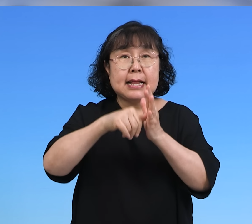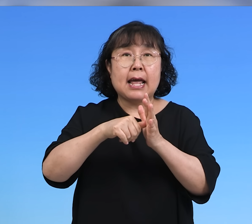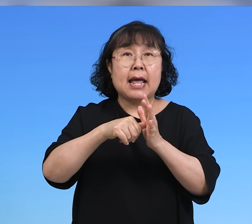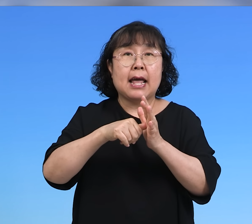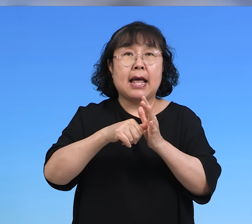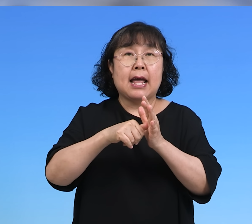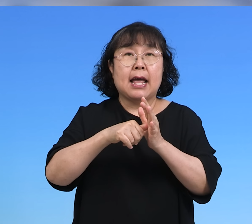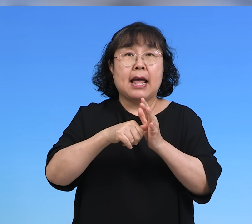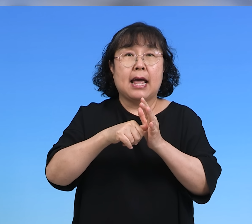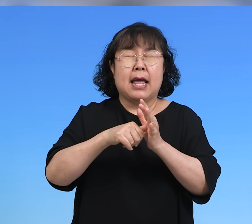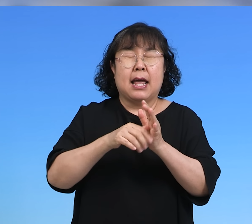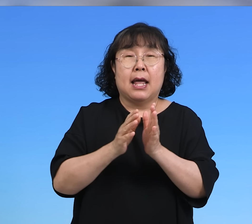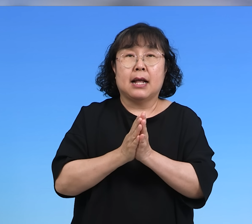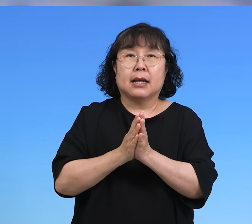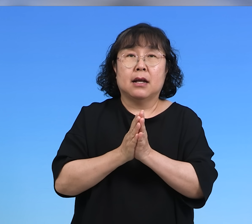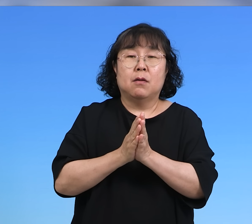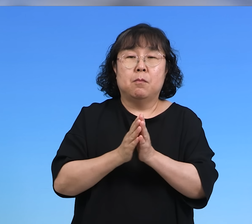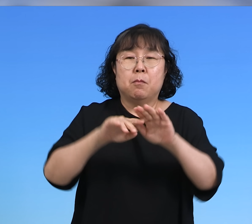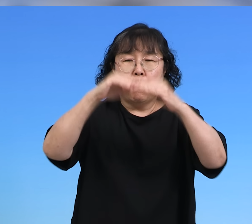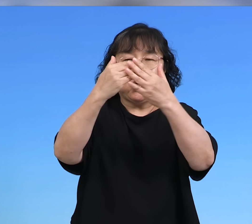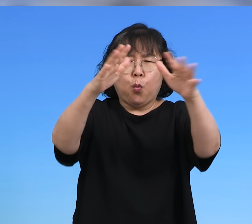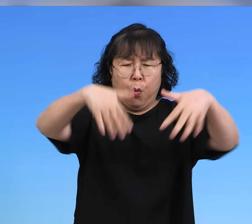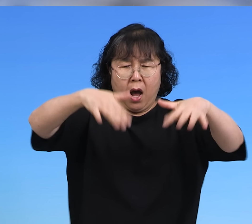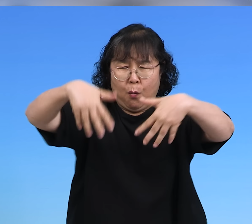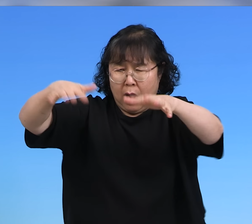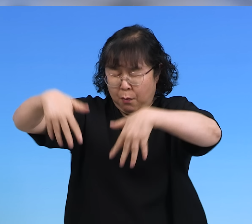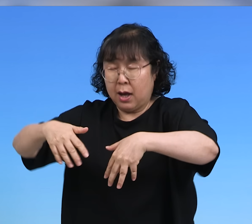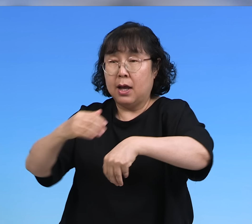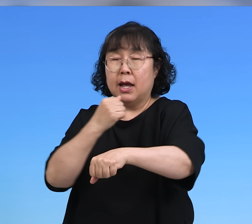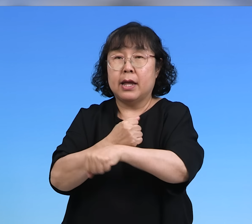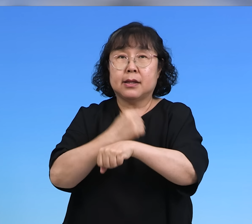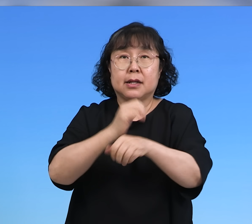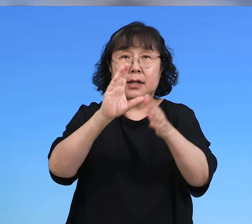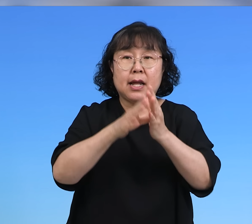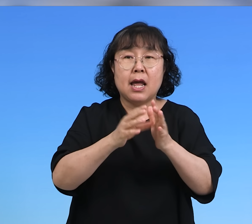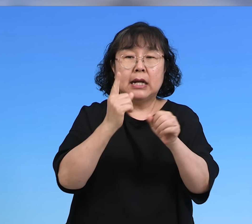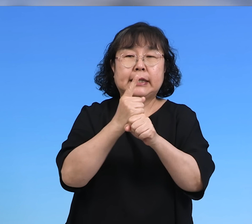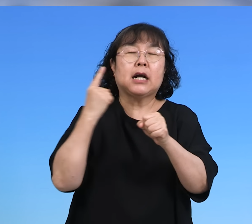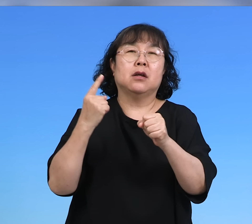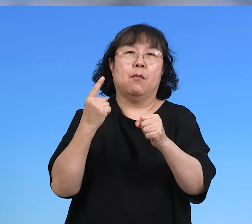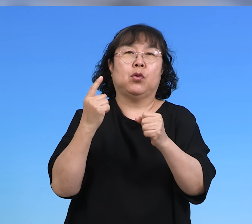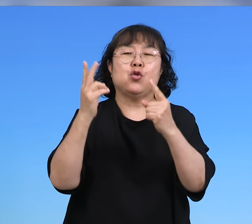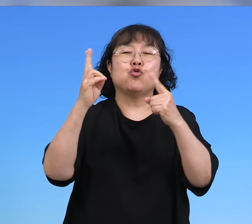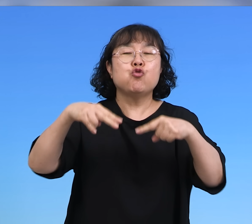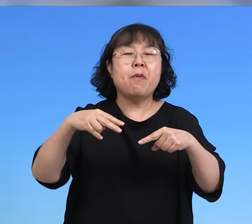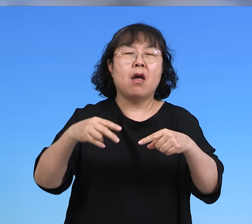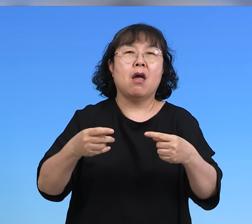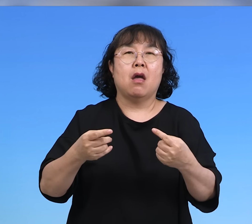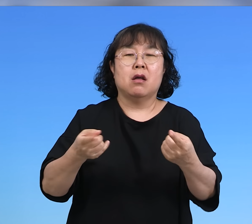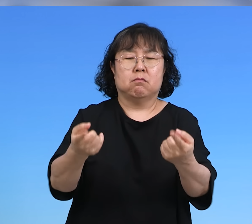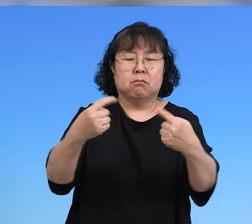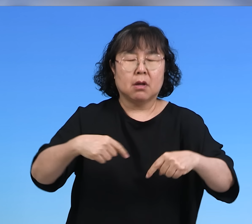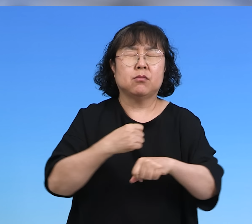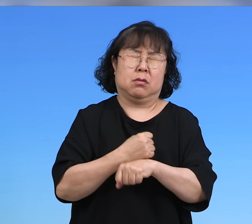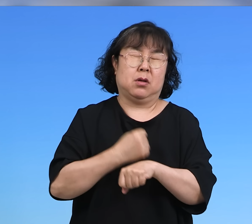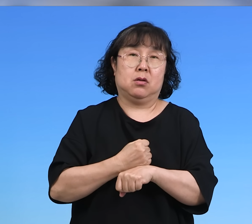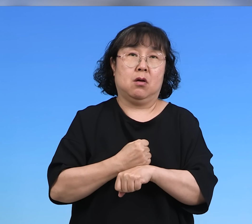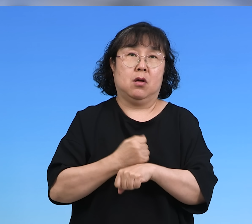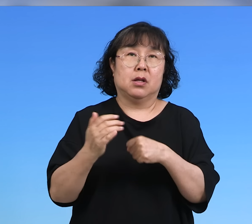내렸더니 딱 출석이 작년에 2배예요. 너무 신났습니다. 그래서 제가 지난 한 주